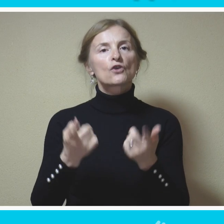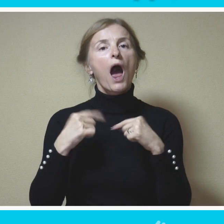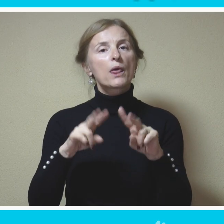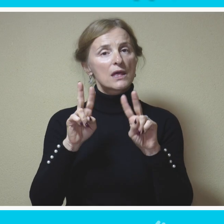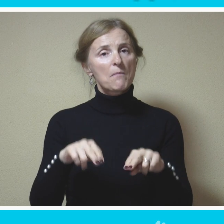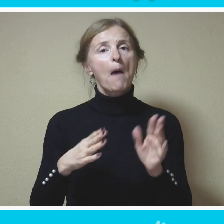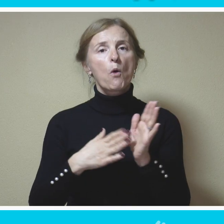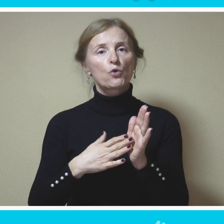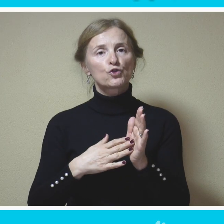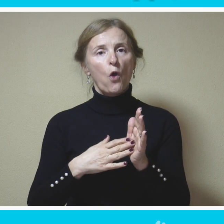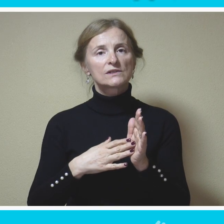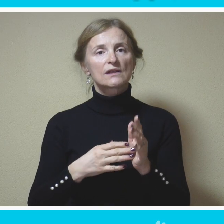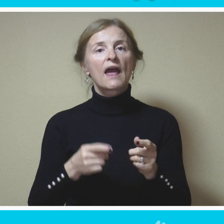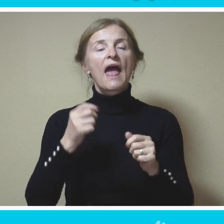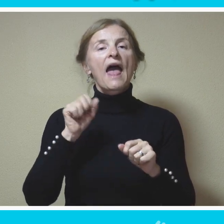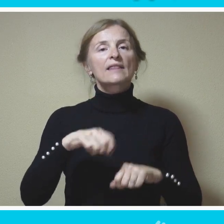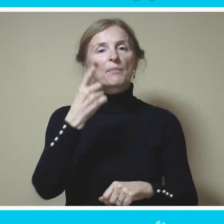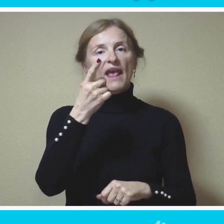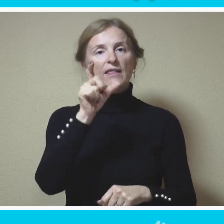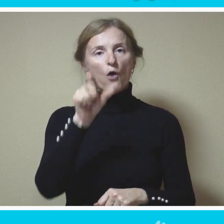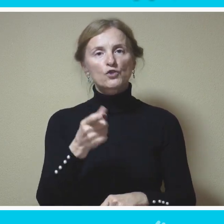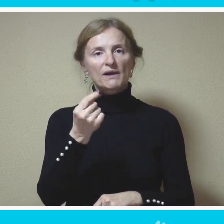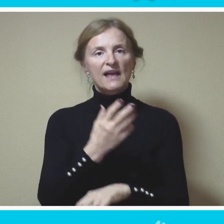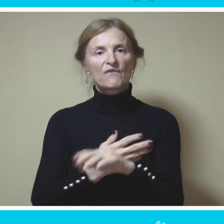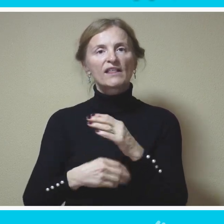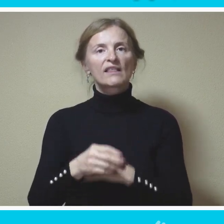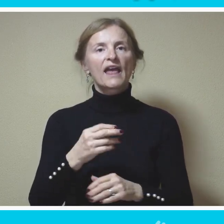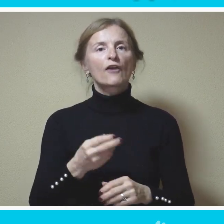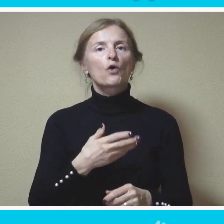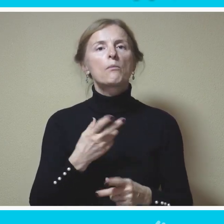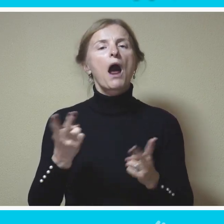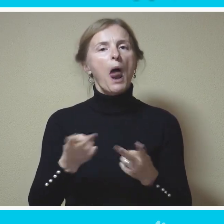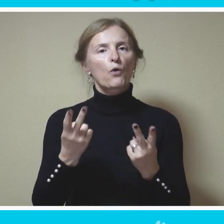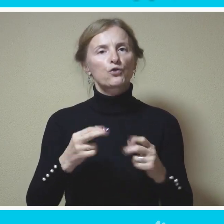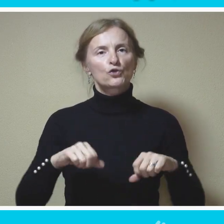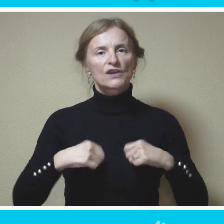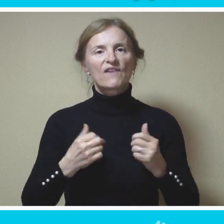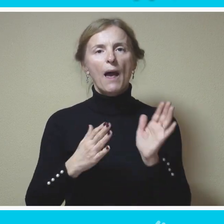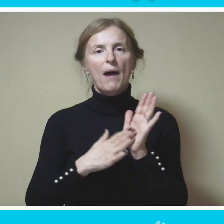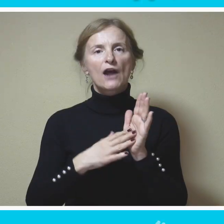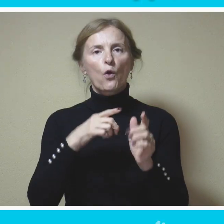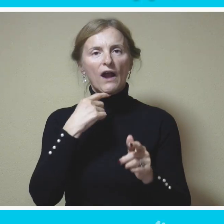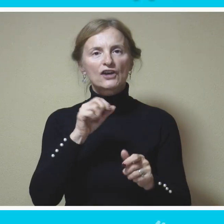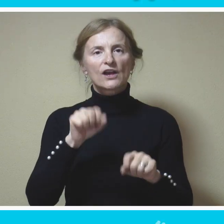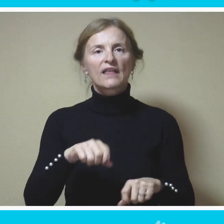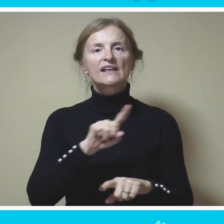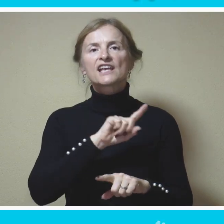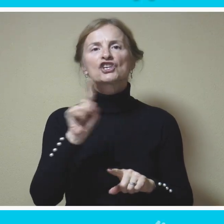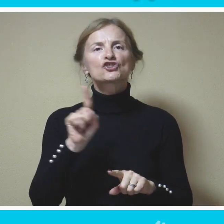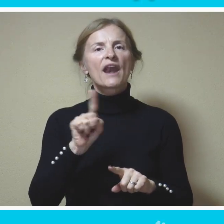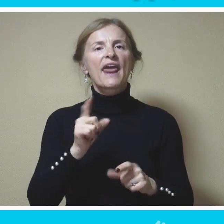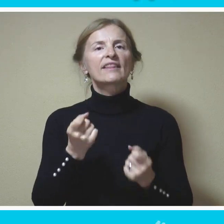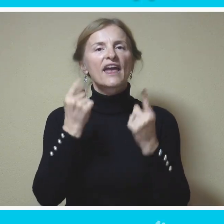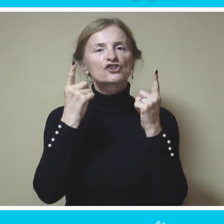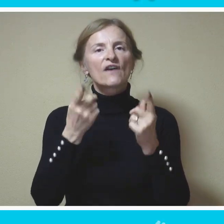ali ima mogućnosti. Da bi jedna osoba sa invaliditetom uspešno i lagodno živela, Marko naglašava da